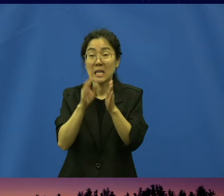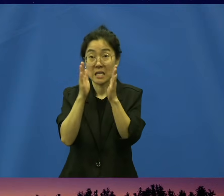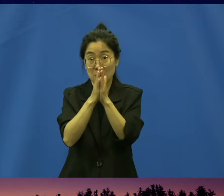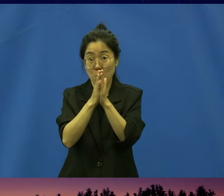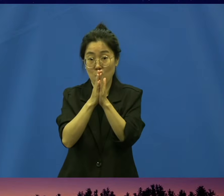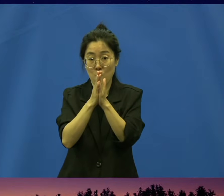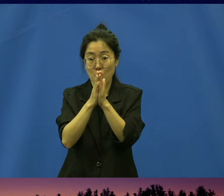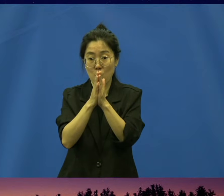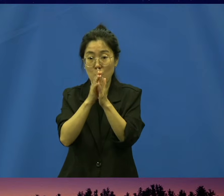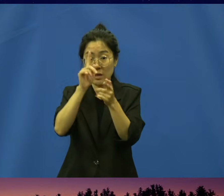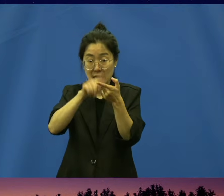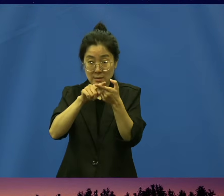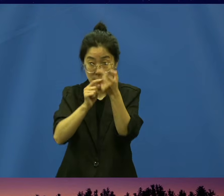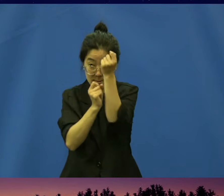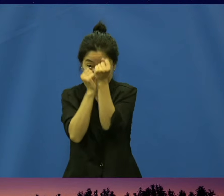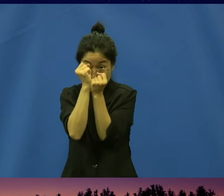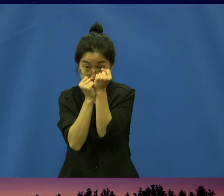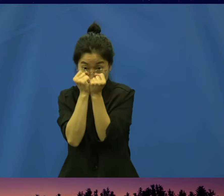합니다.